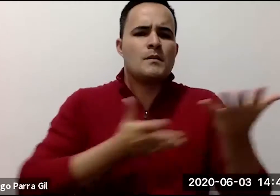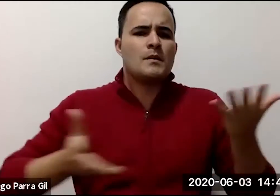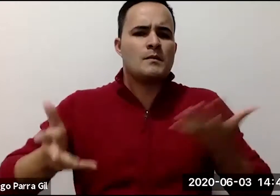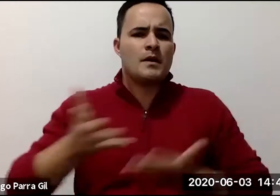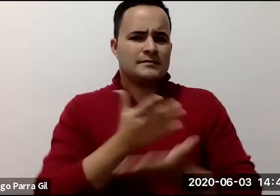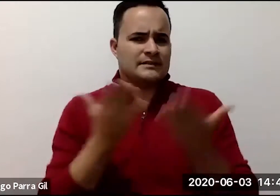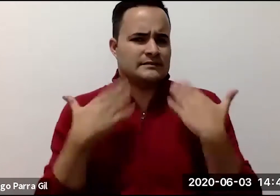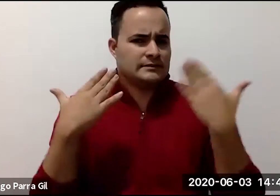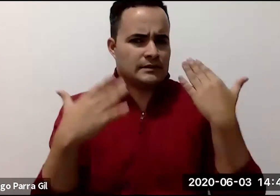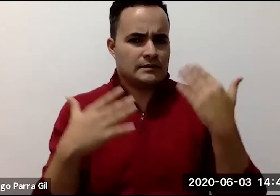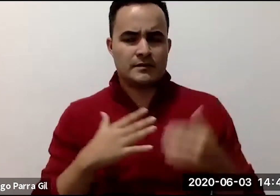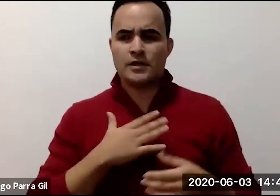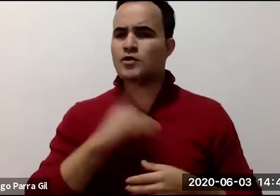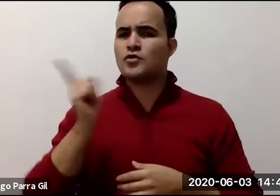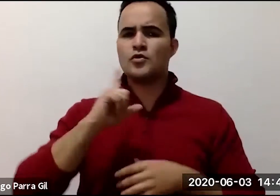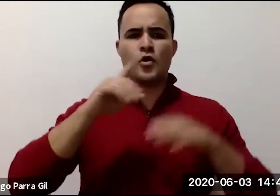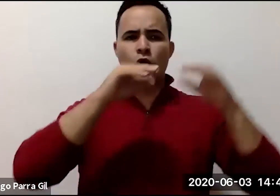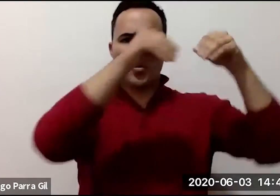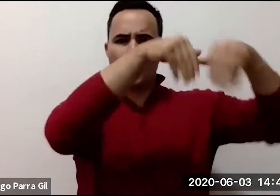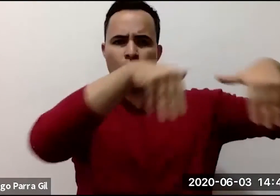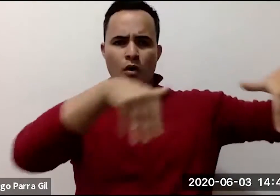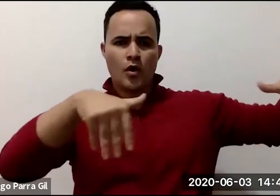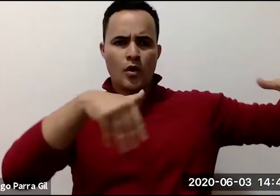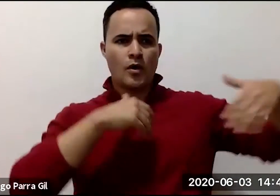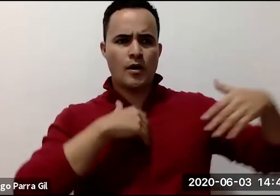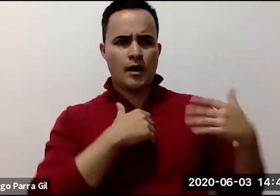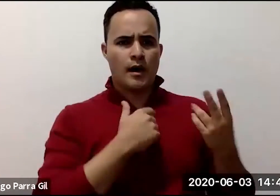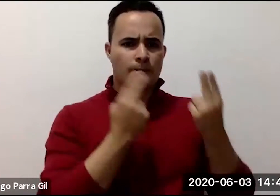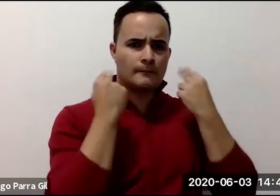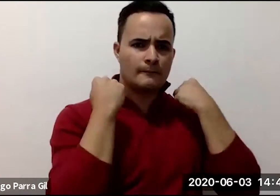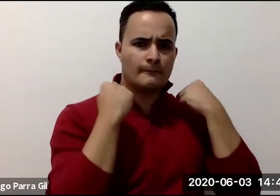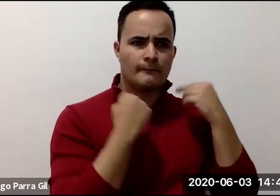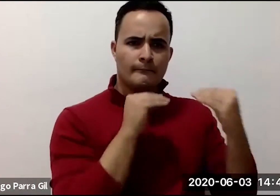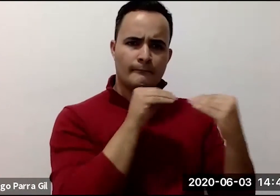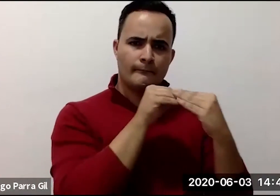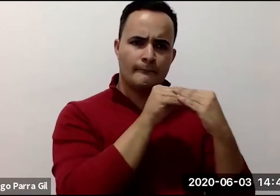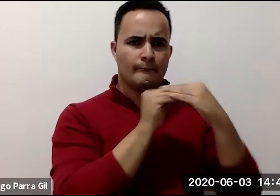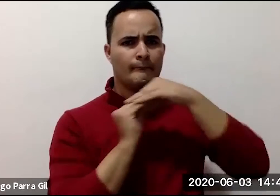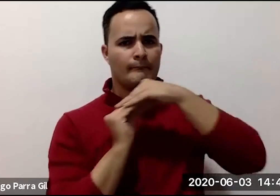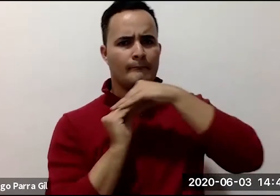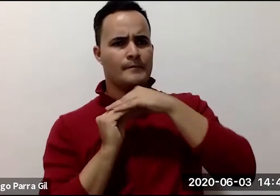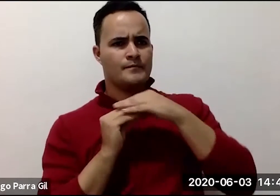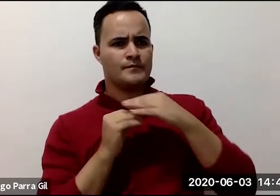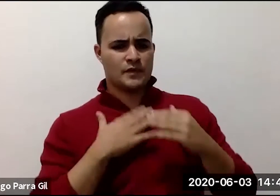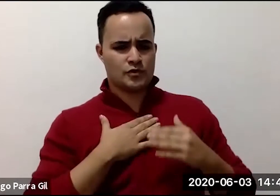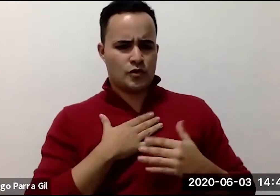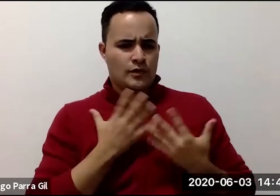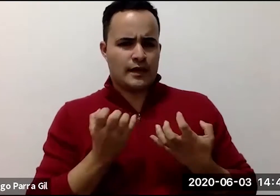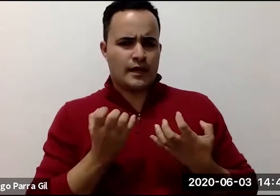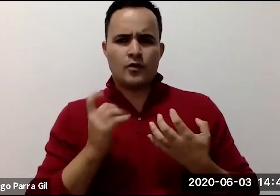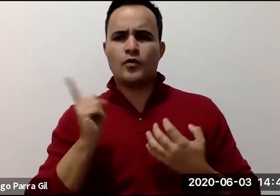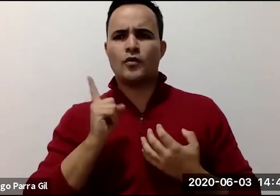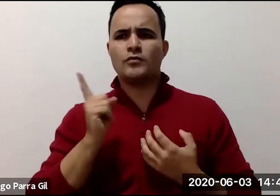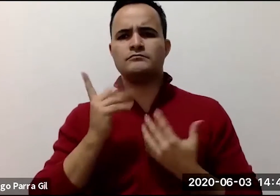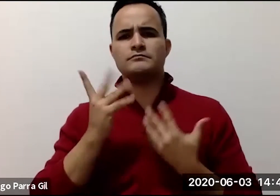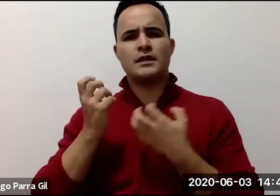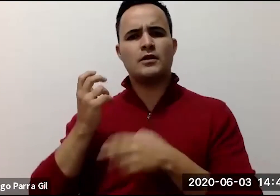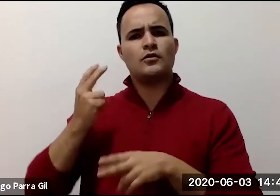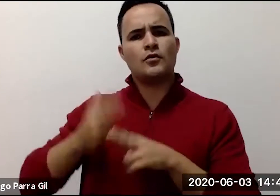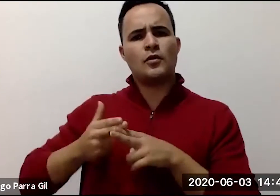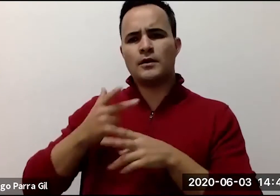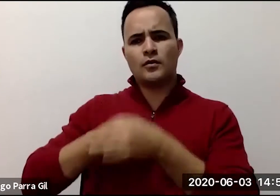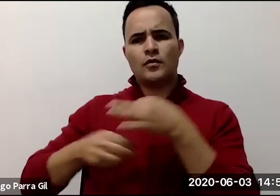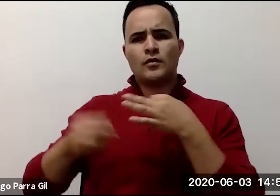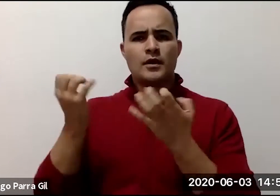nos estigmatice, ni siquiera cuando decidimos ser un dibujo o cuando decidimos